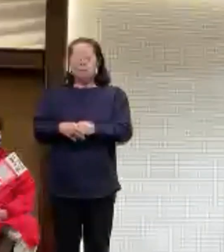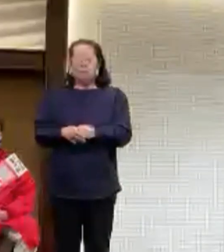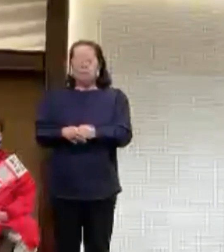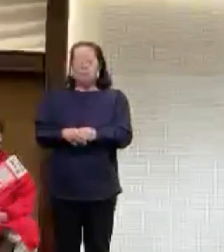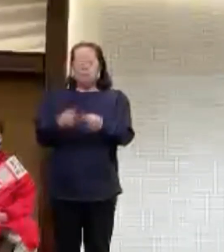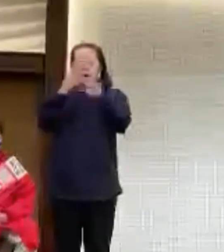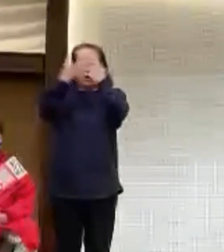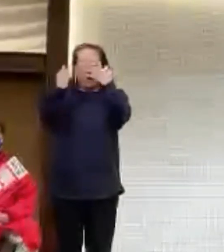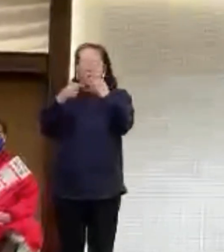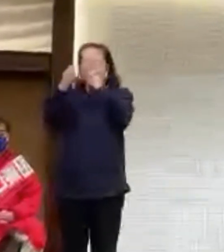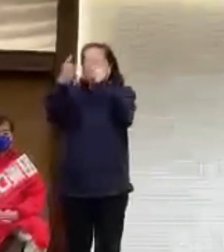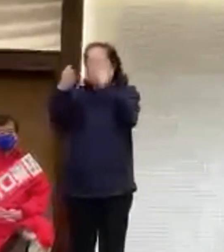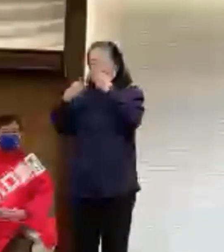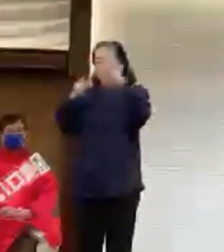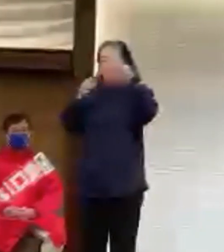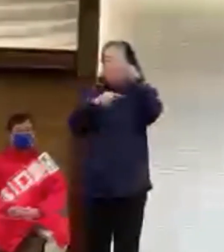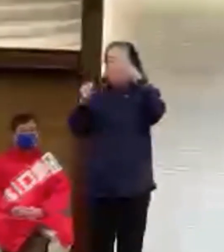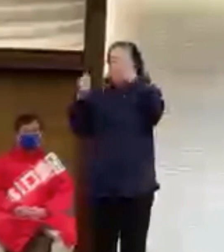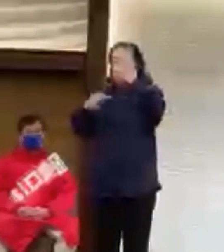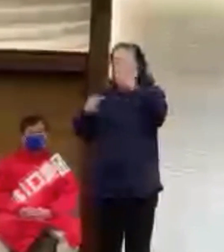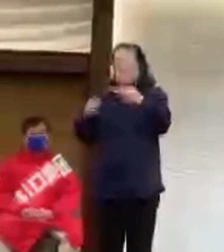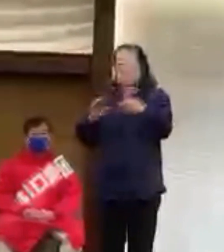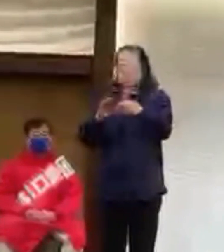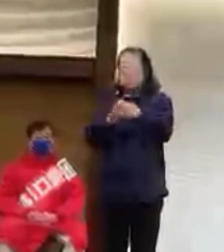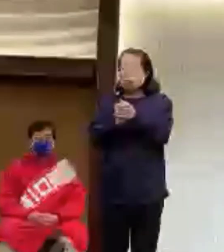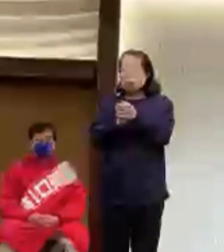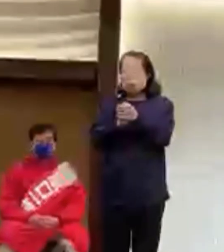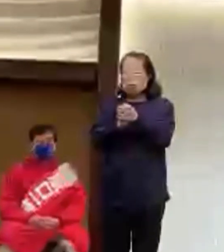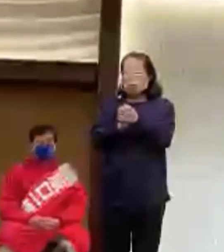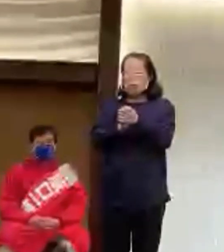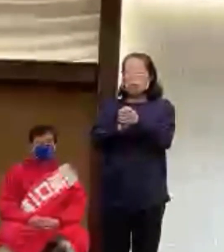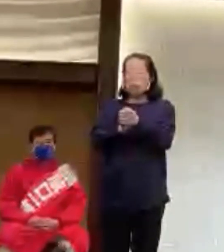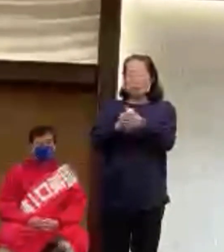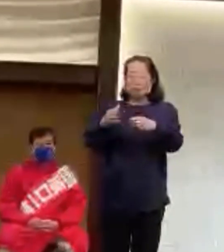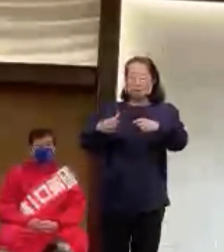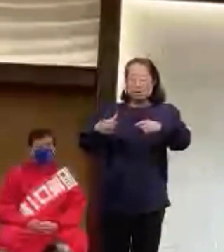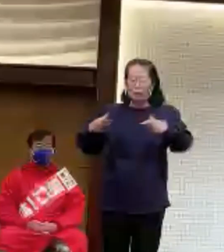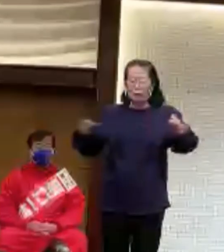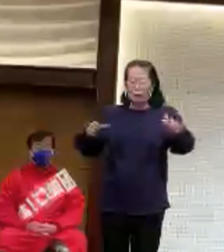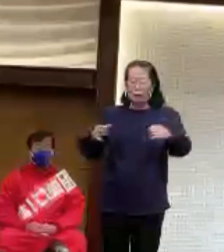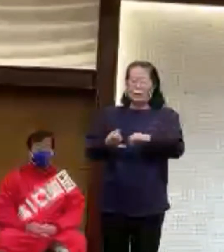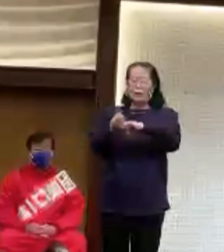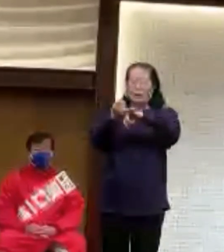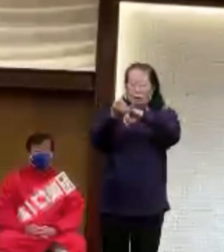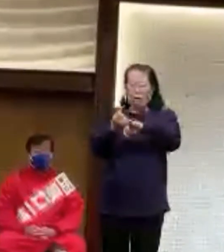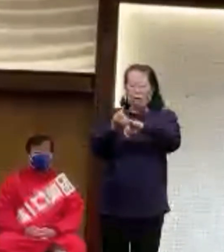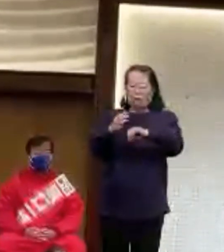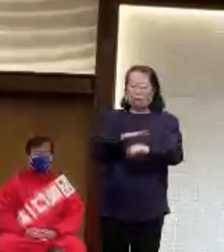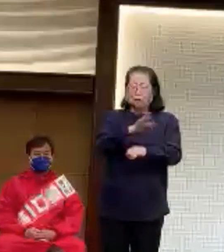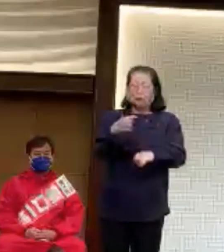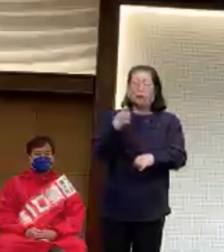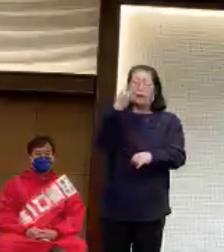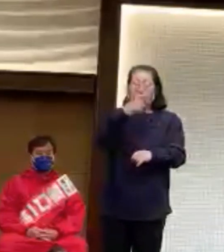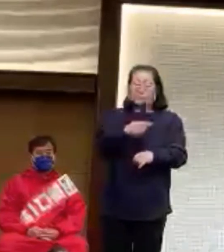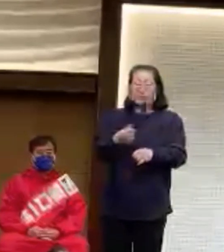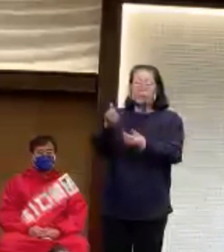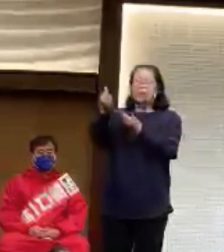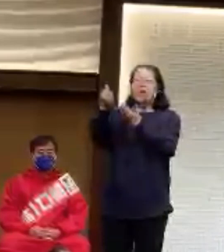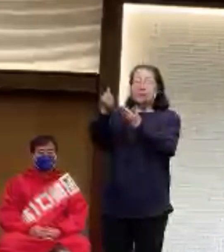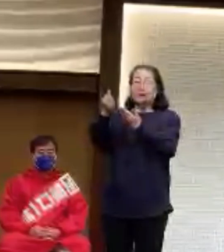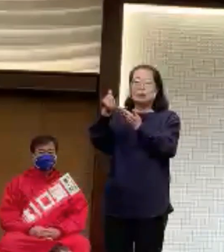かお一人お一人の絆でそのご縁を広げて、必ずや原口和弘